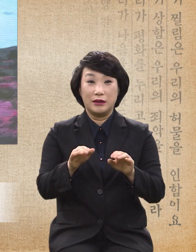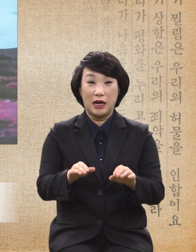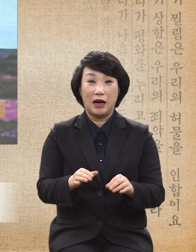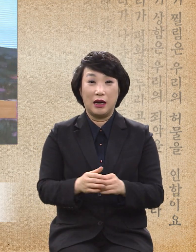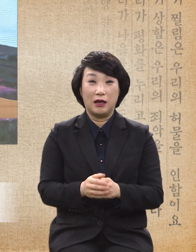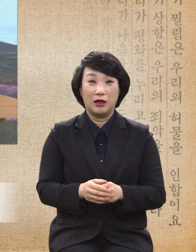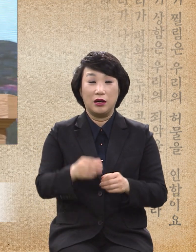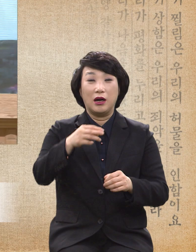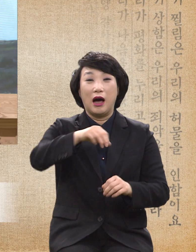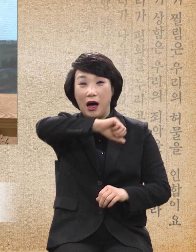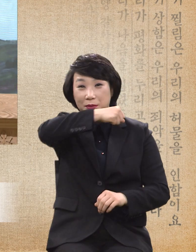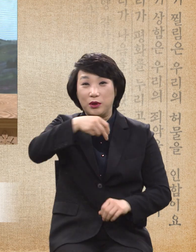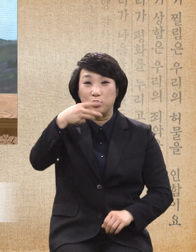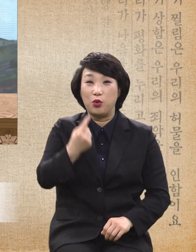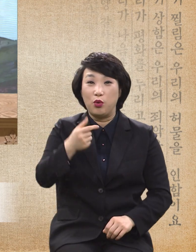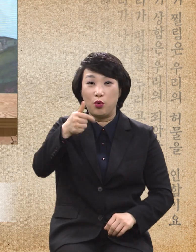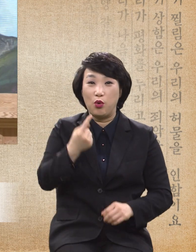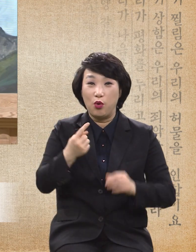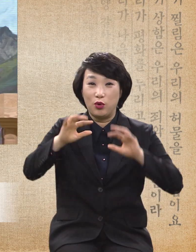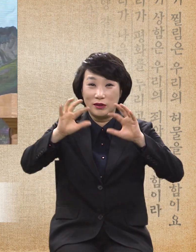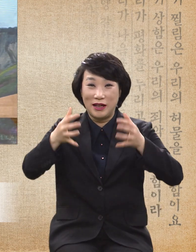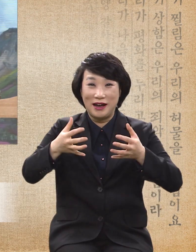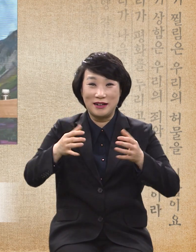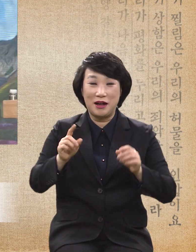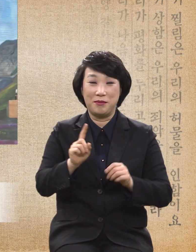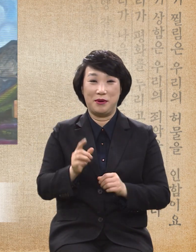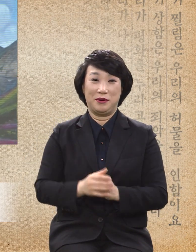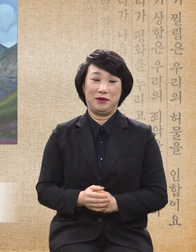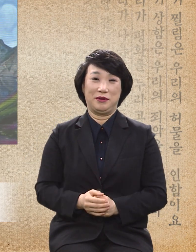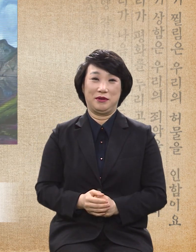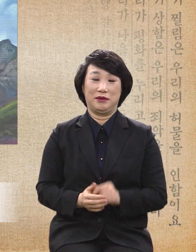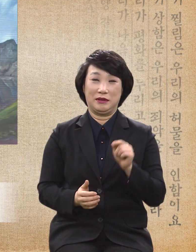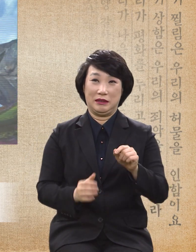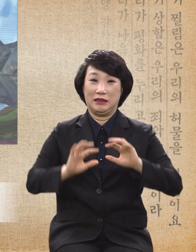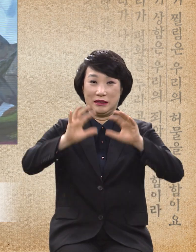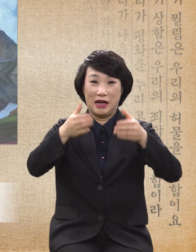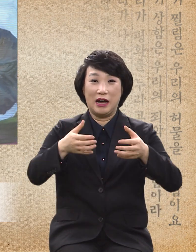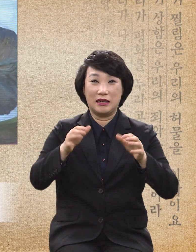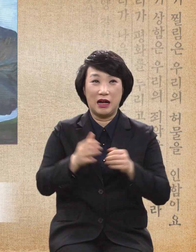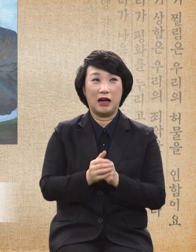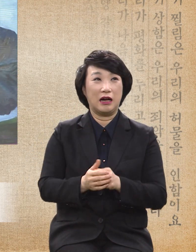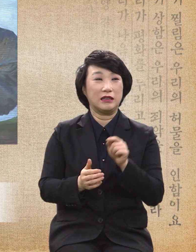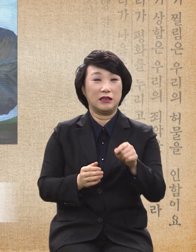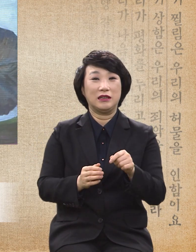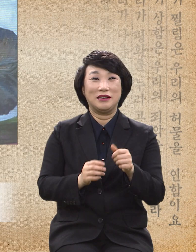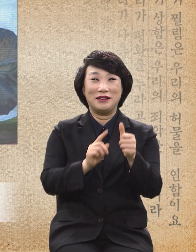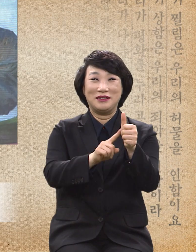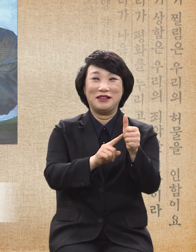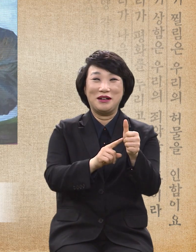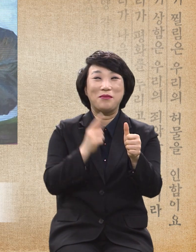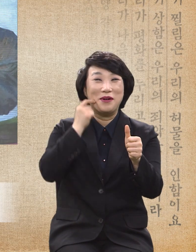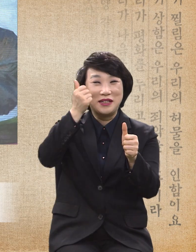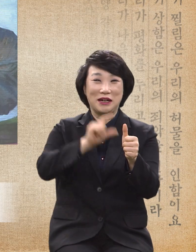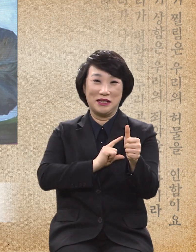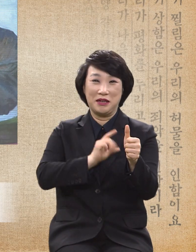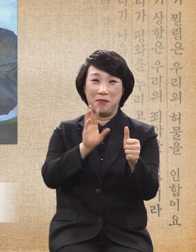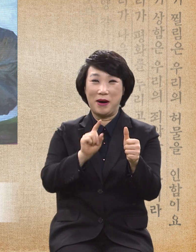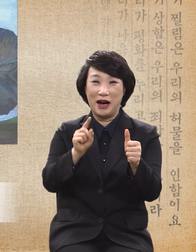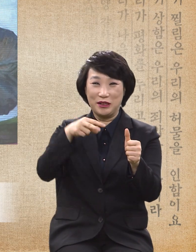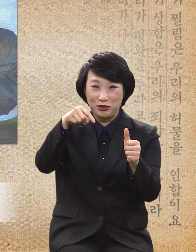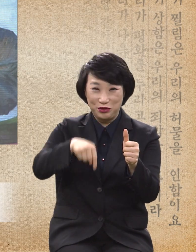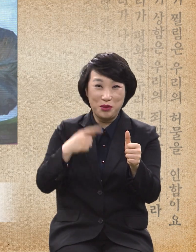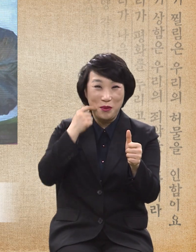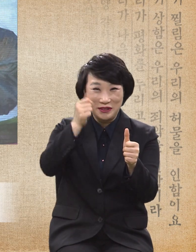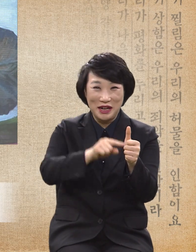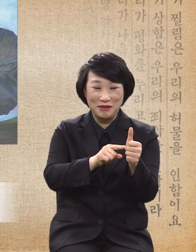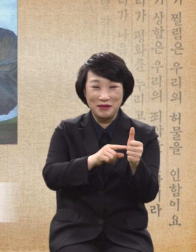그러니까 토고 같은 나라는 그러잖아요. 예, 토고에 그 바도 목사가 그렇습니다. 집회만 가면